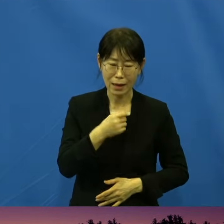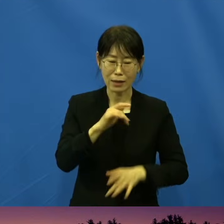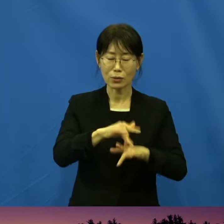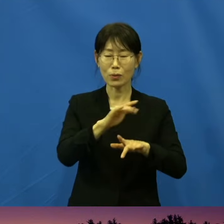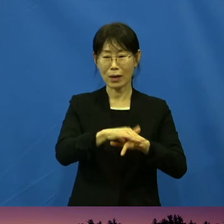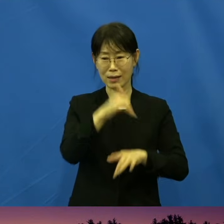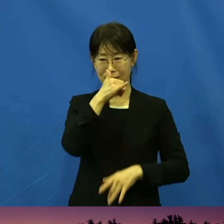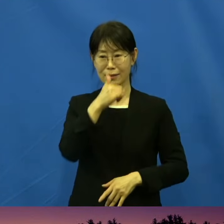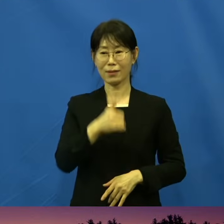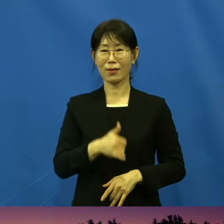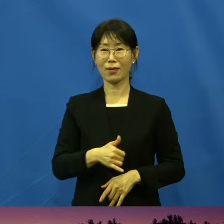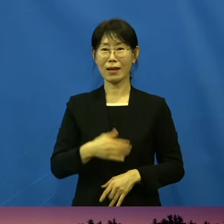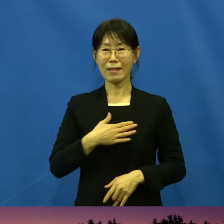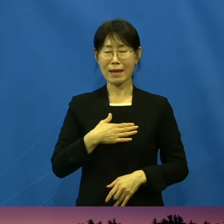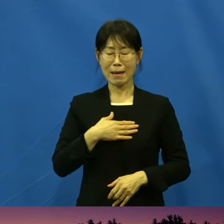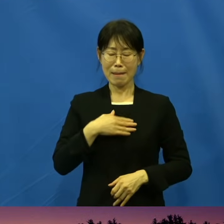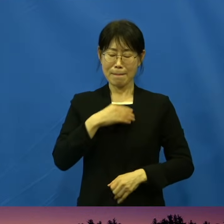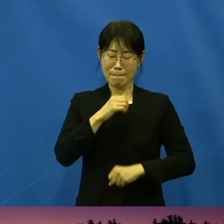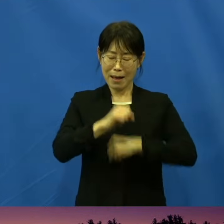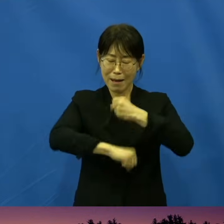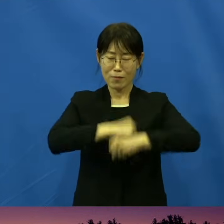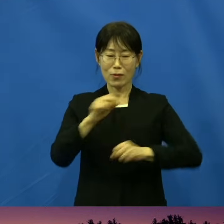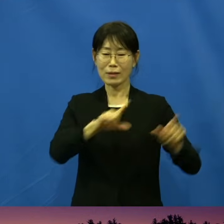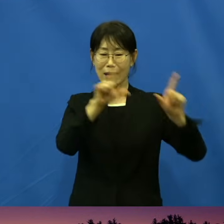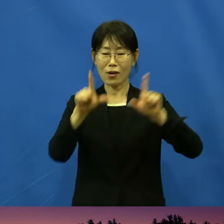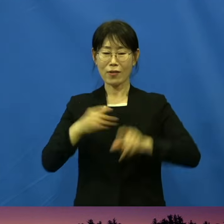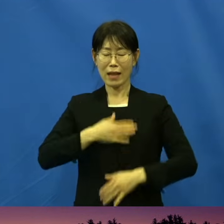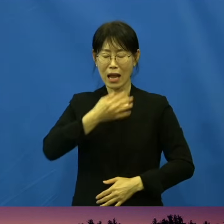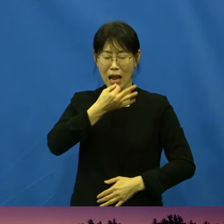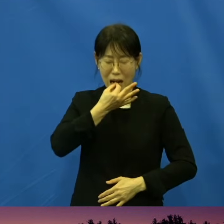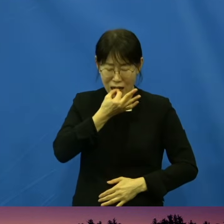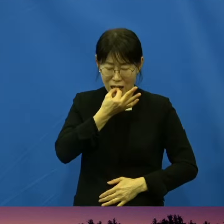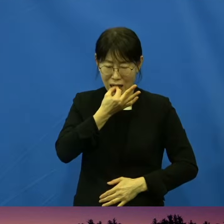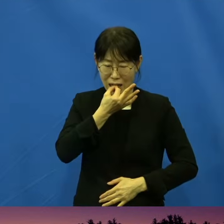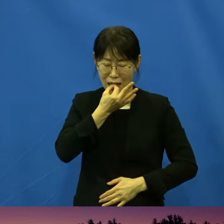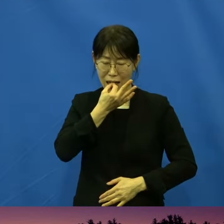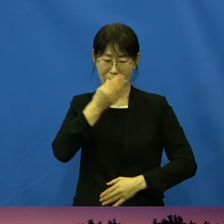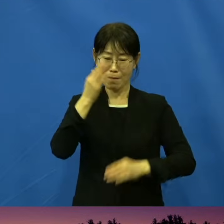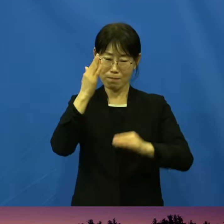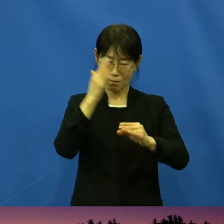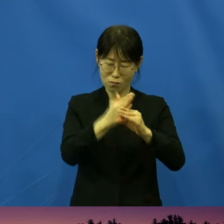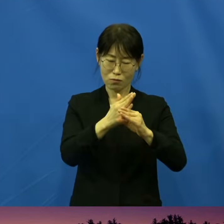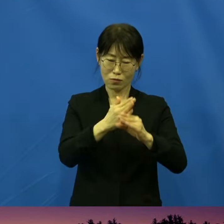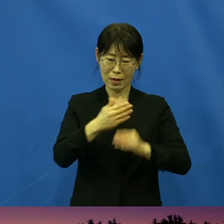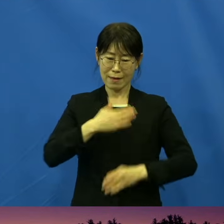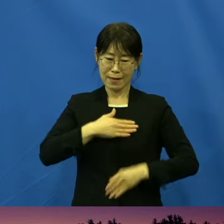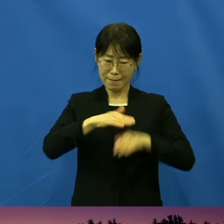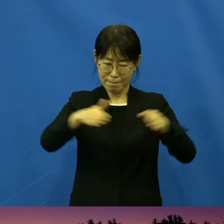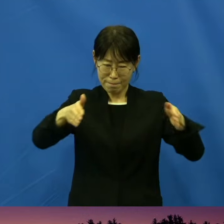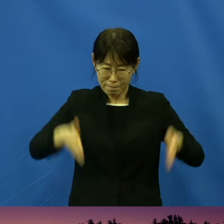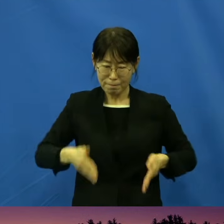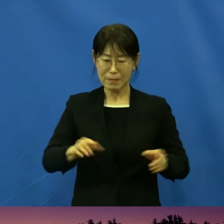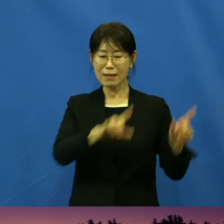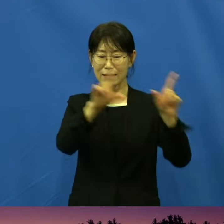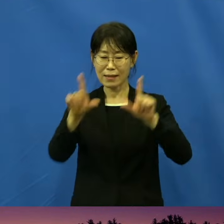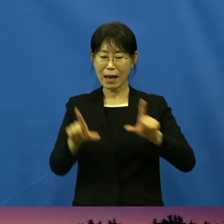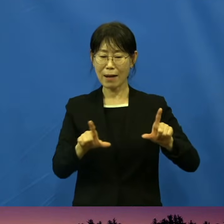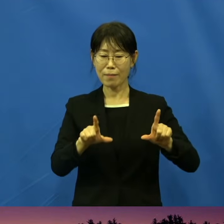있습니다. 야생마 같이 내 마음대로 살고자 하는 기질들이 있어요. 이기적인 삶을 살아온 것이 몸에 배어